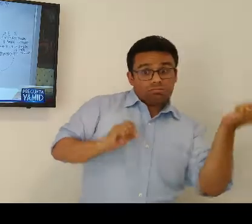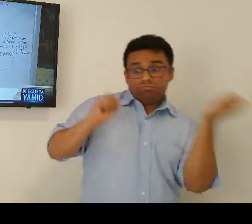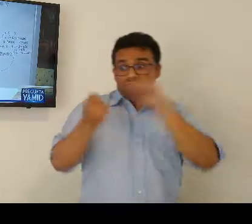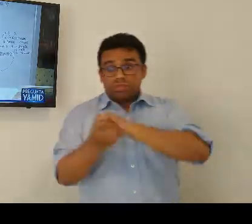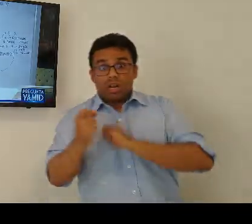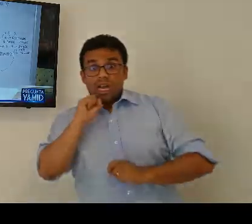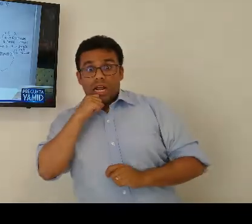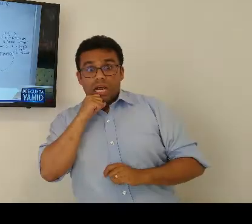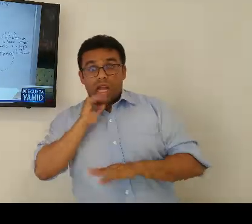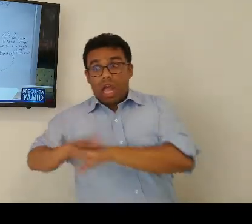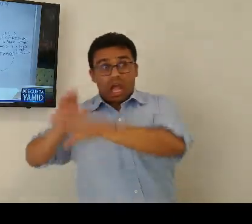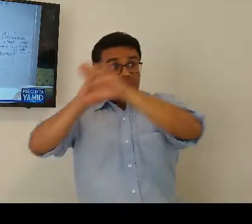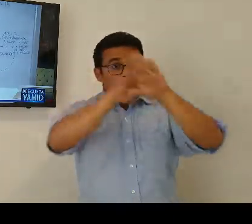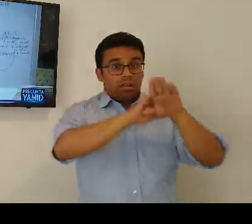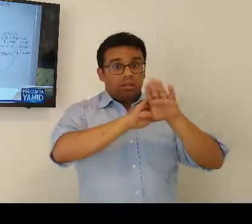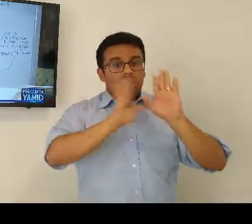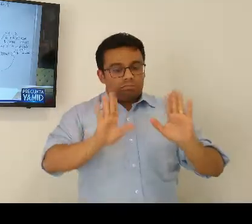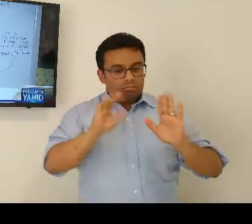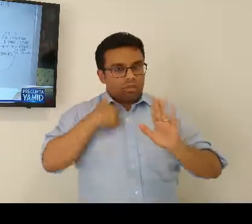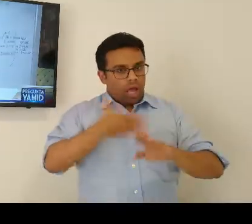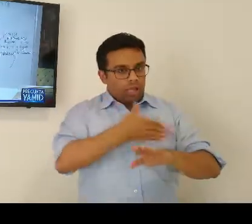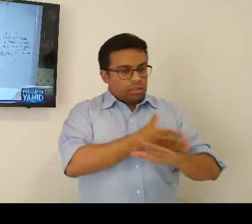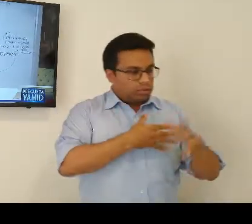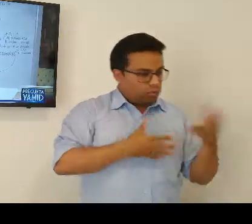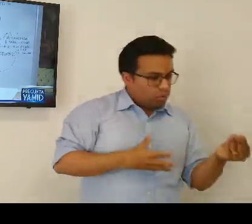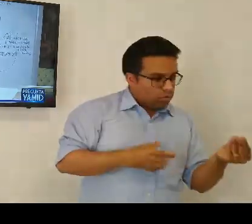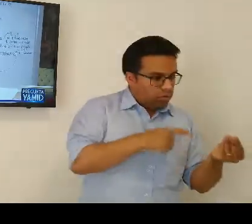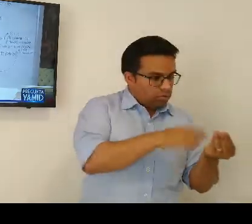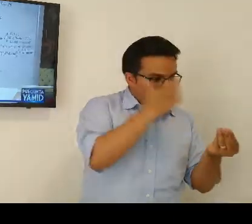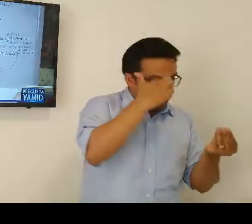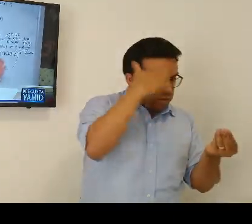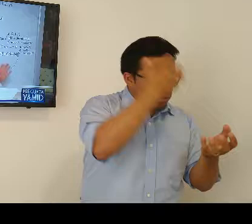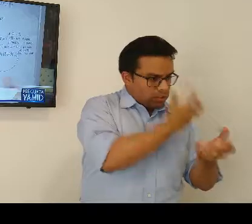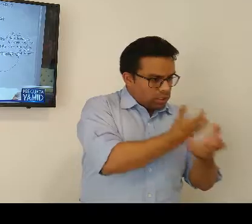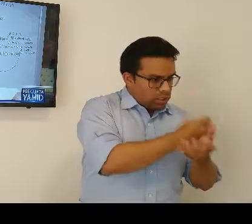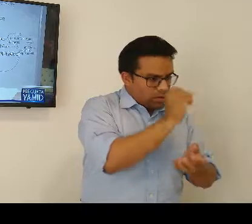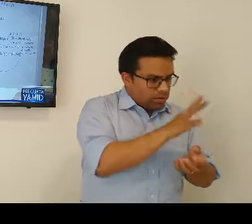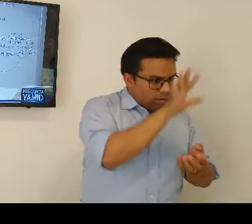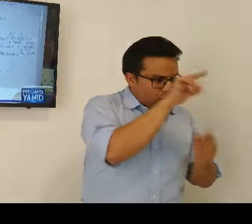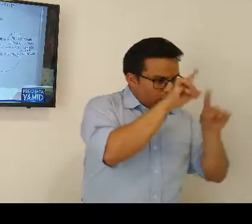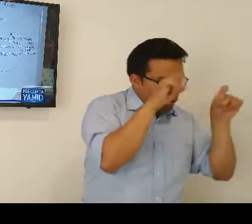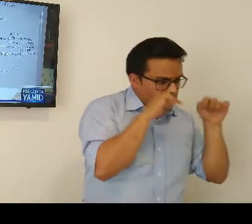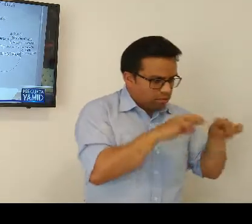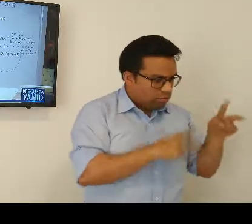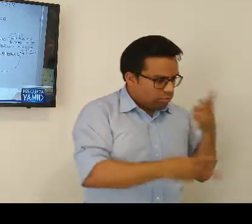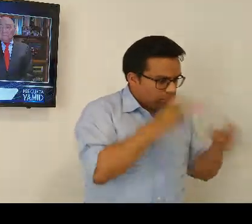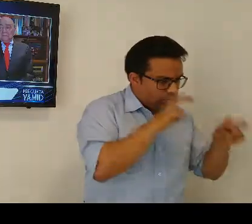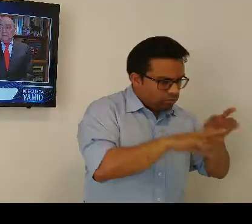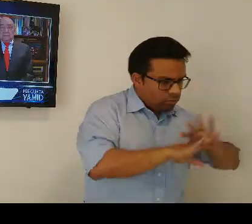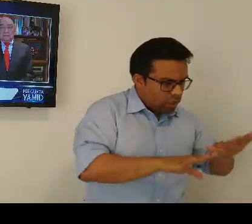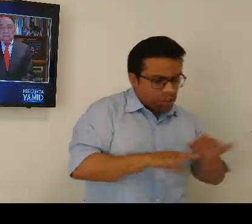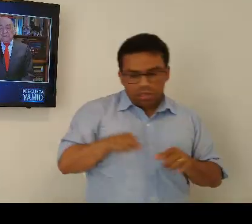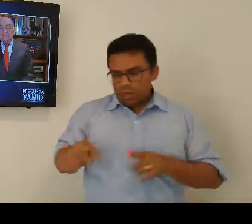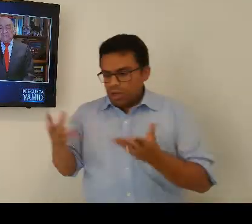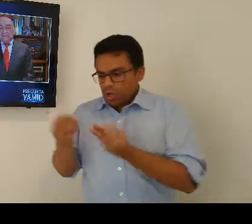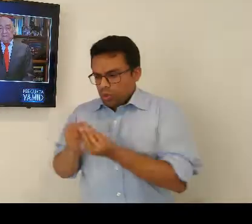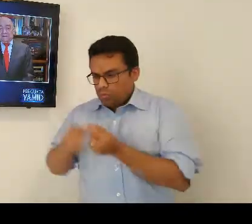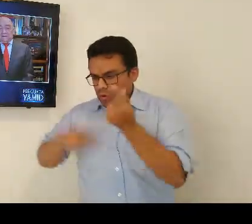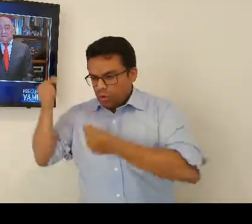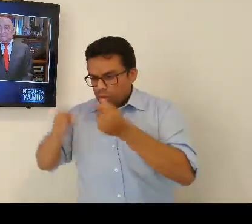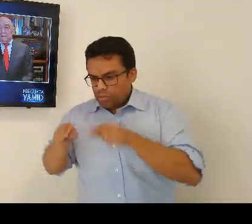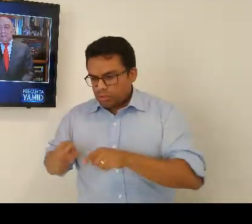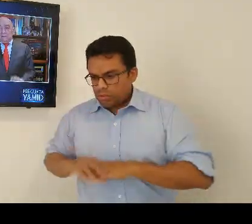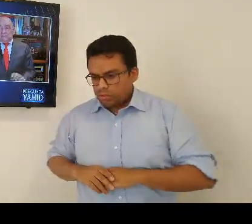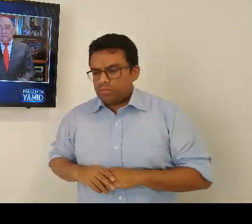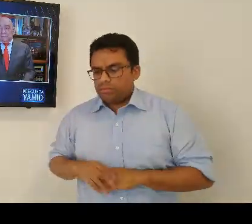el rigor, con todo el cuidado, con la comunidad científica, epidemiológica y con la comunidad de expertos económicos. Dicho de otra manera,